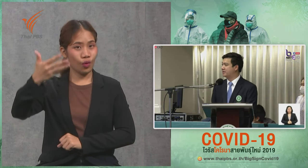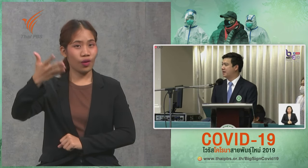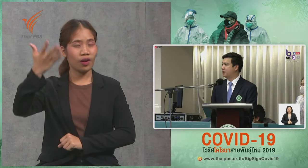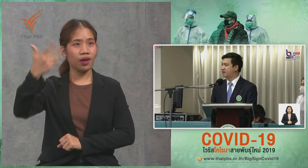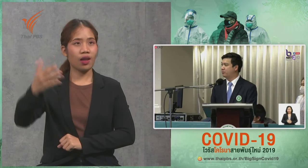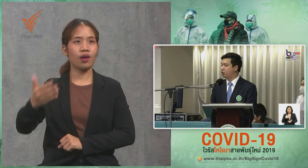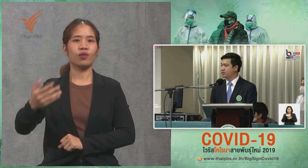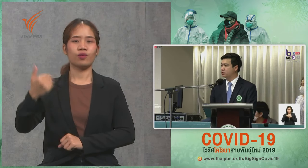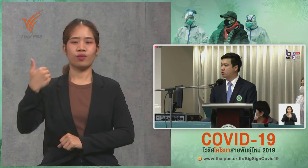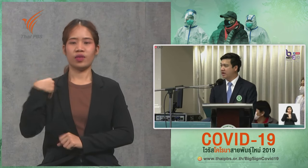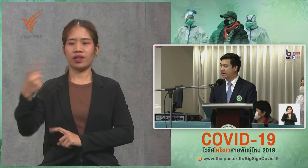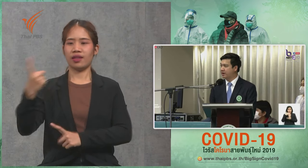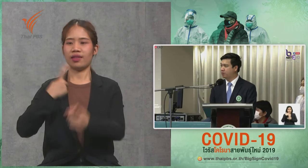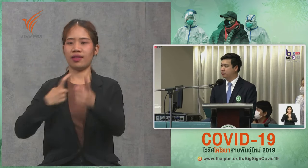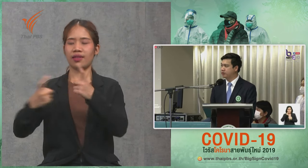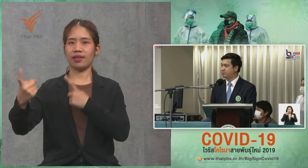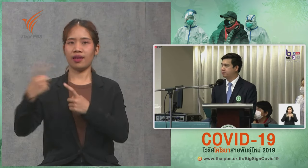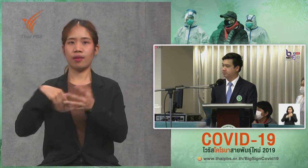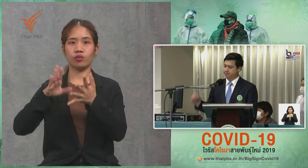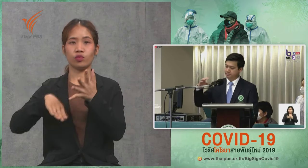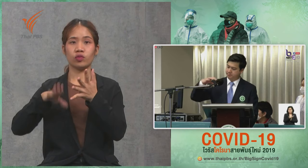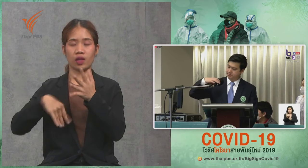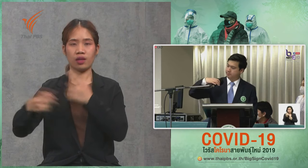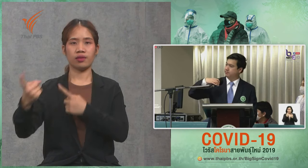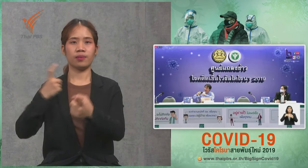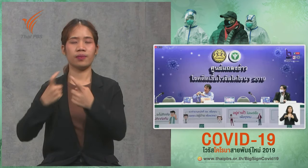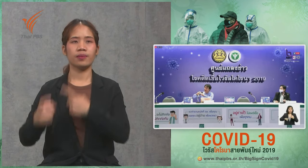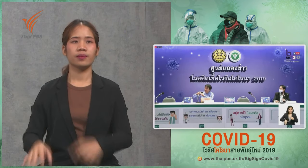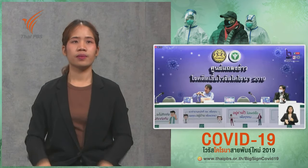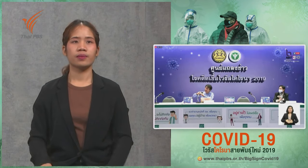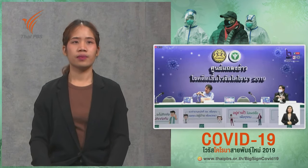เป็นการถามคำถามรวมในช่วงท้ายครับขอบคุณครับ